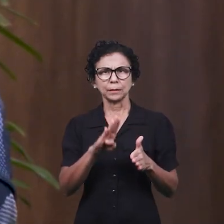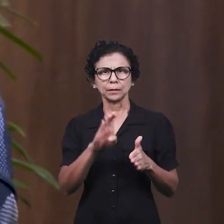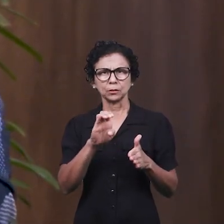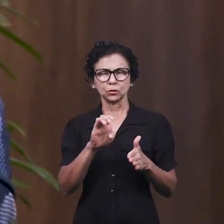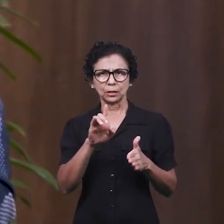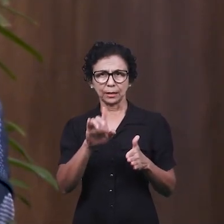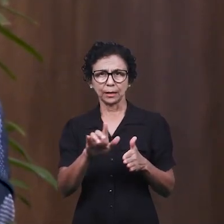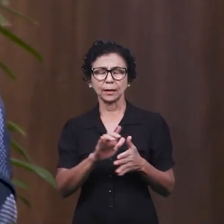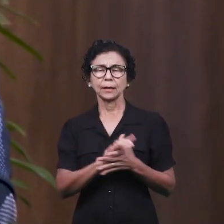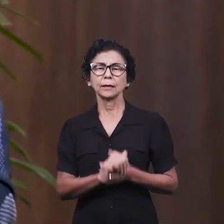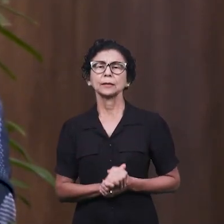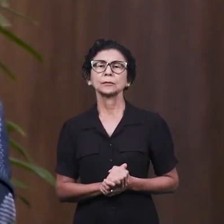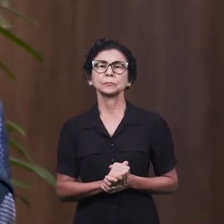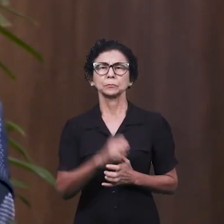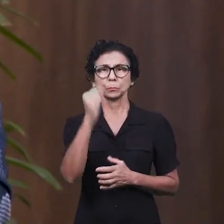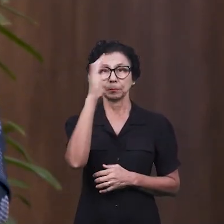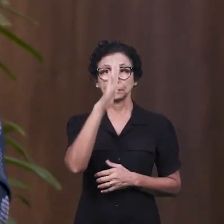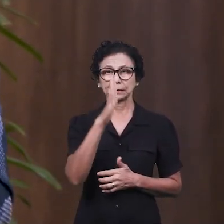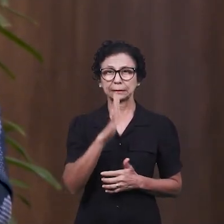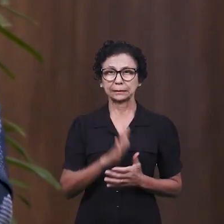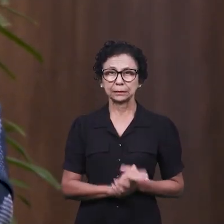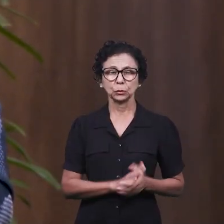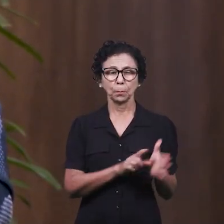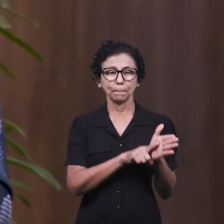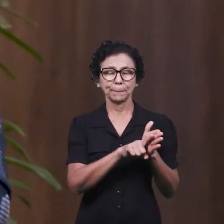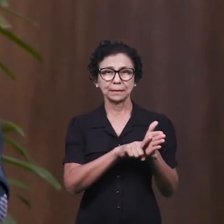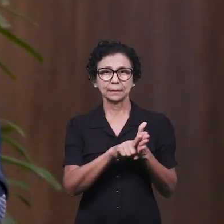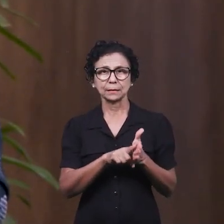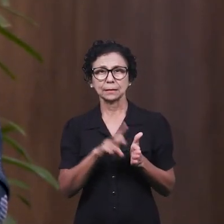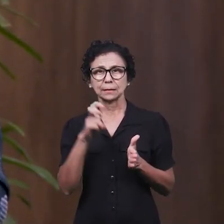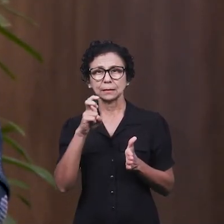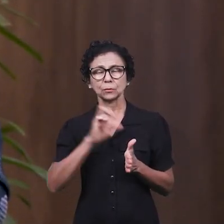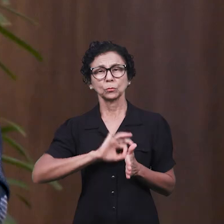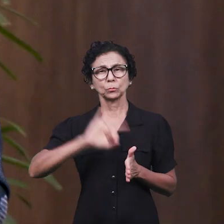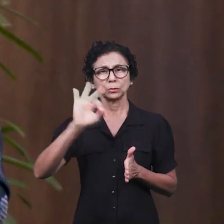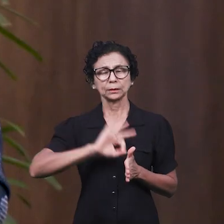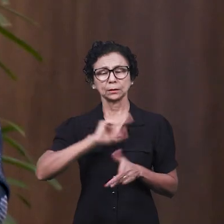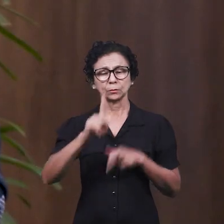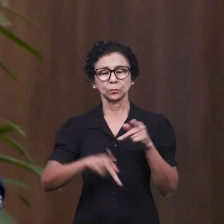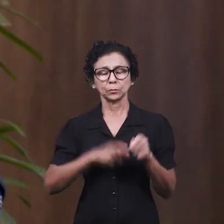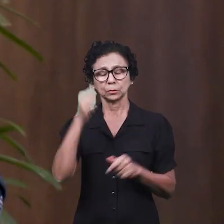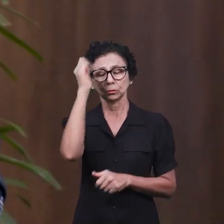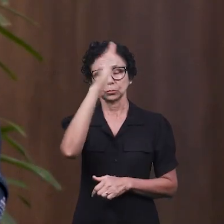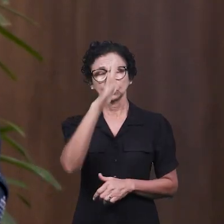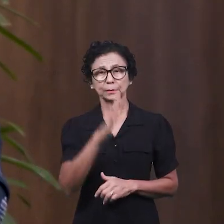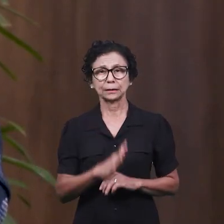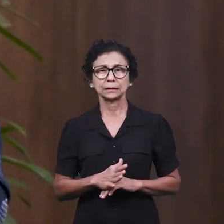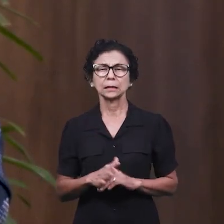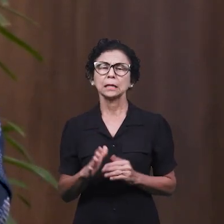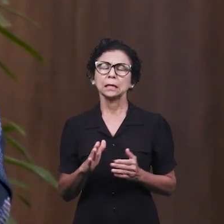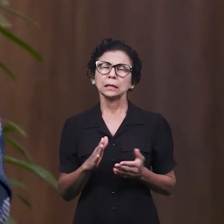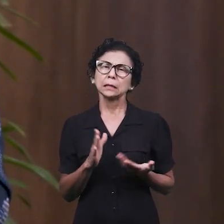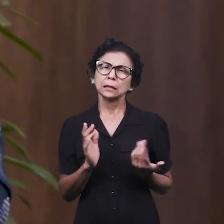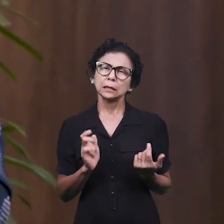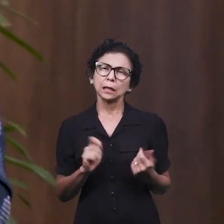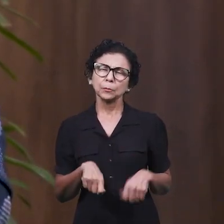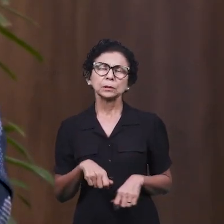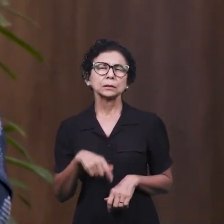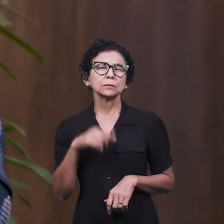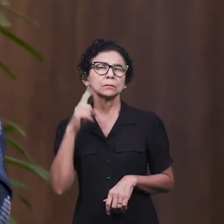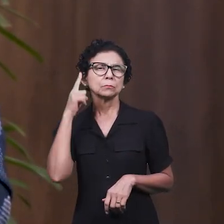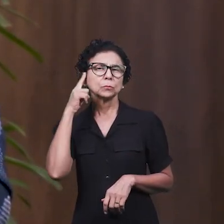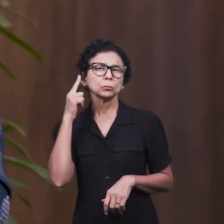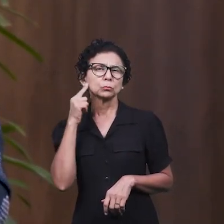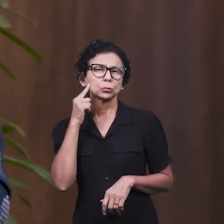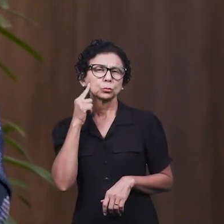de Geografia e Estatística, 5% da população brasileira tem algum grau de deficiência